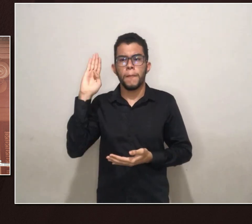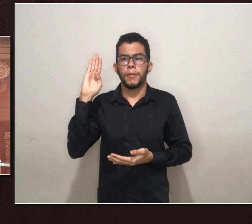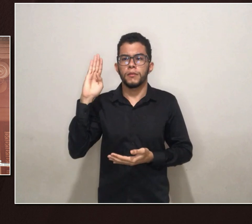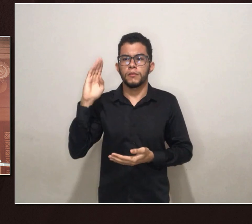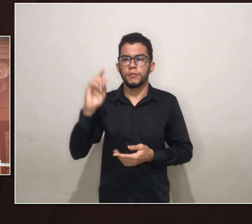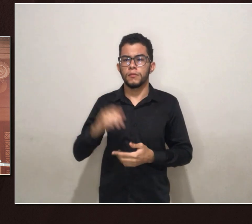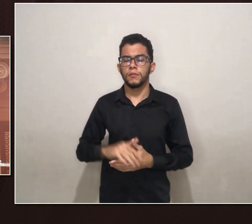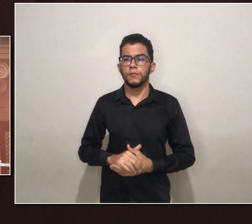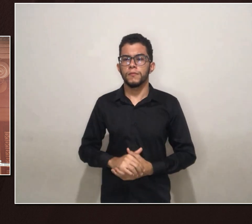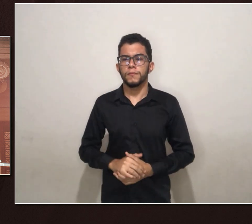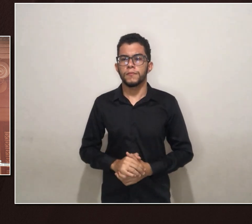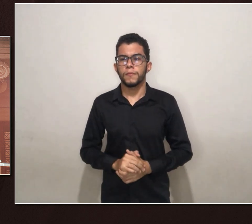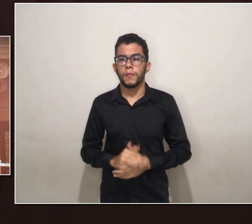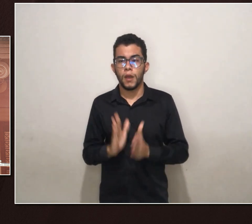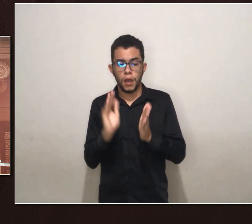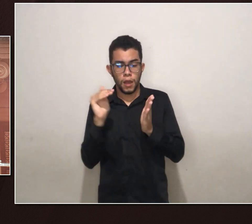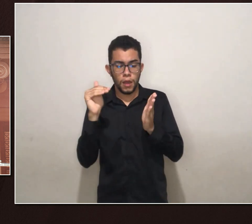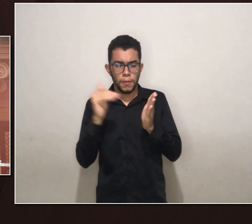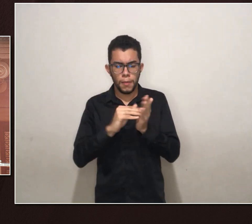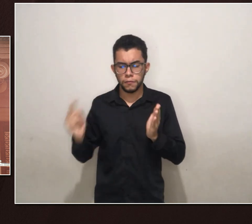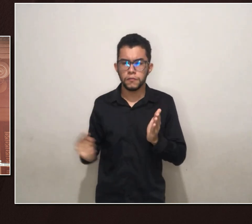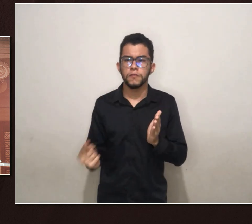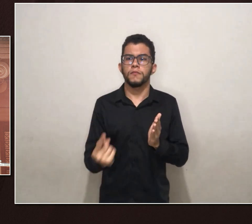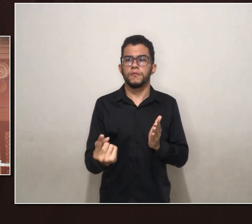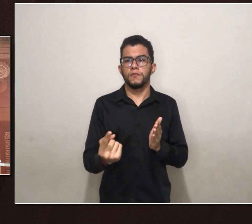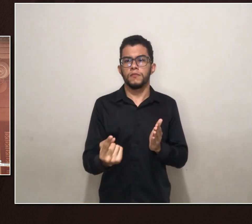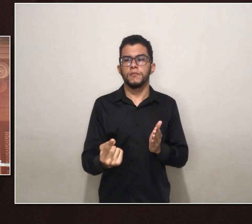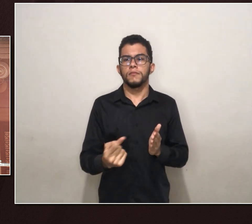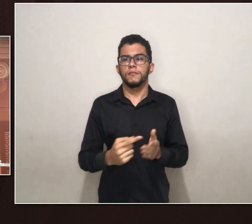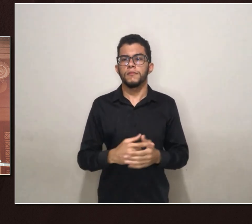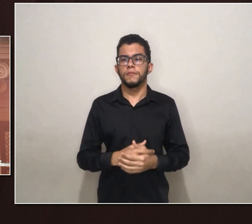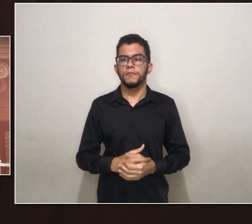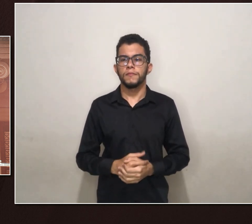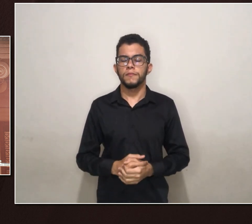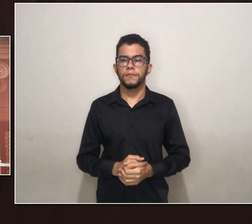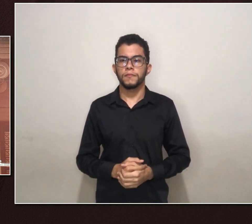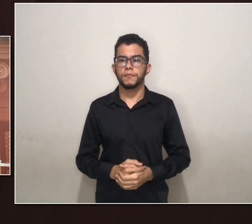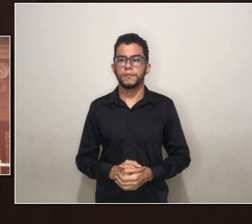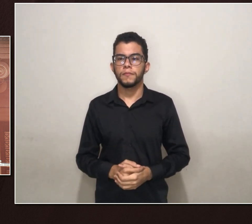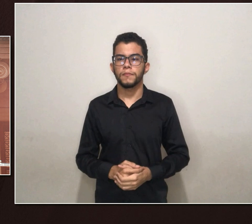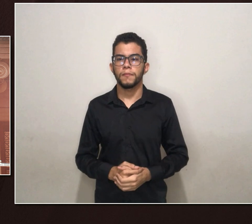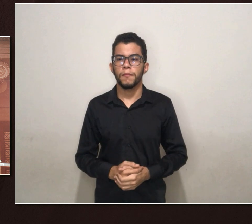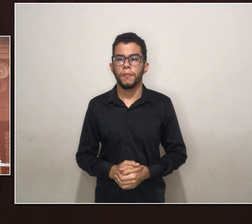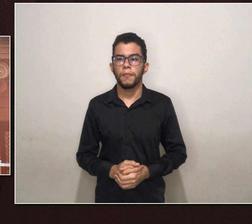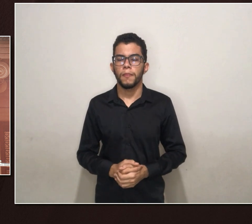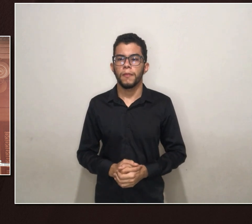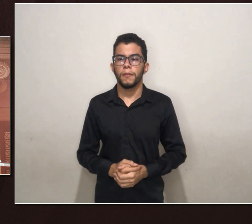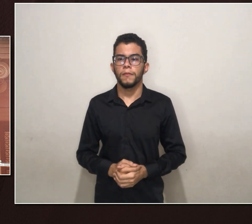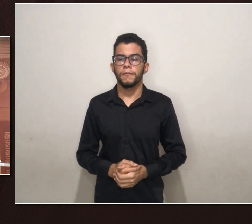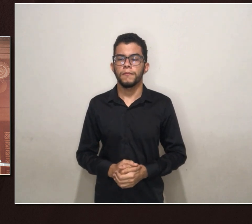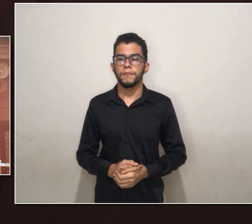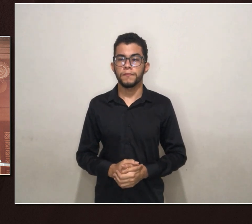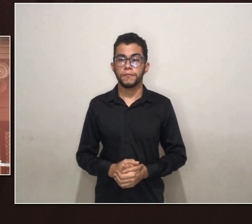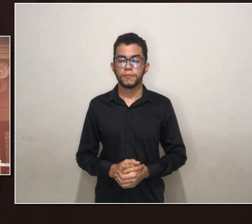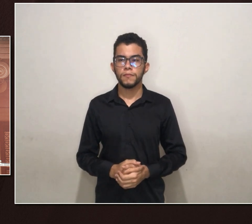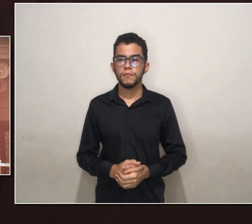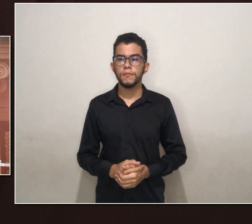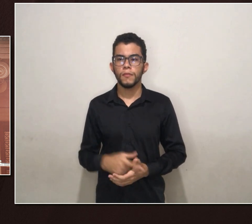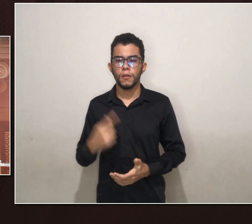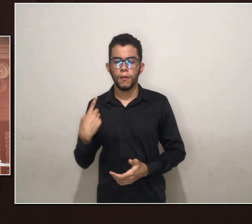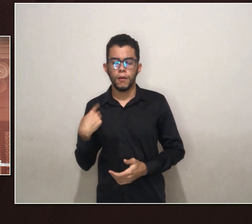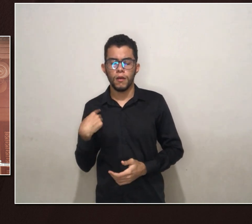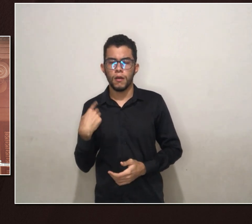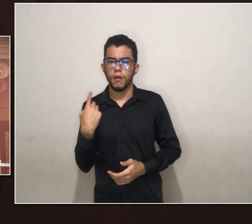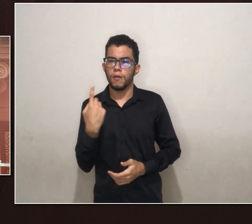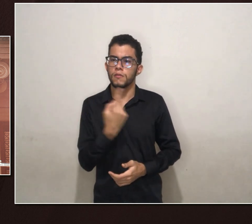a eternidade. E nós vimos até, né, que o cavalo